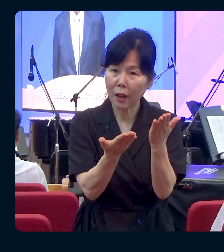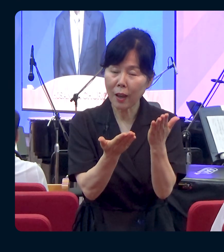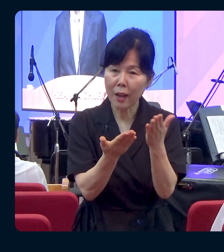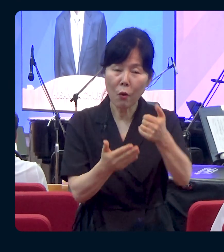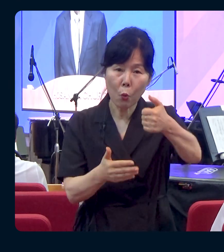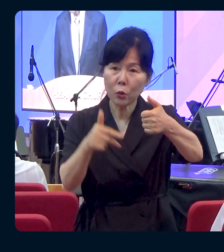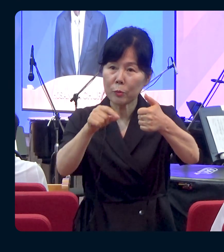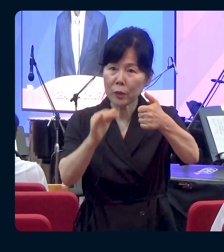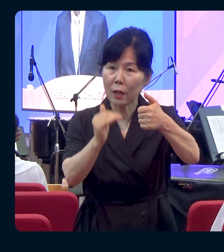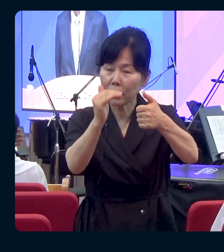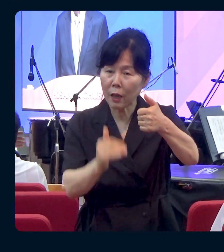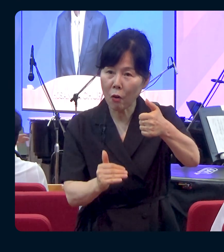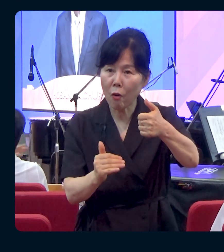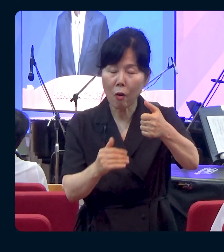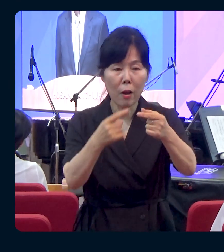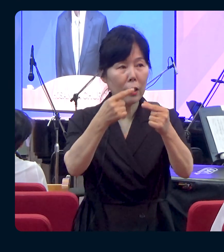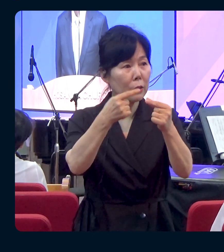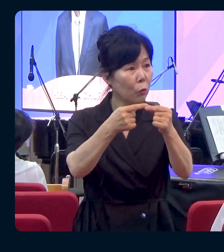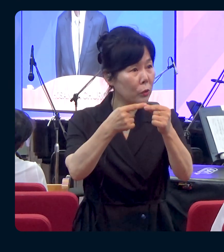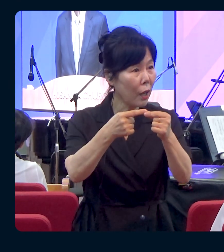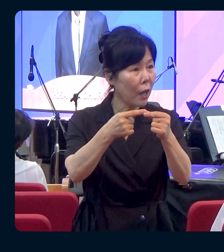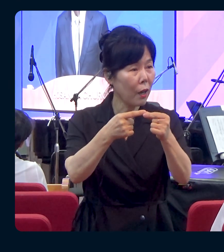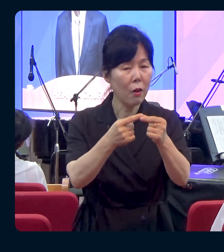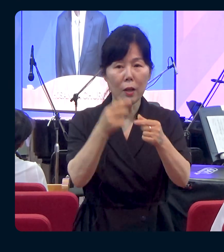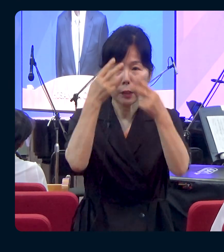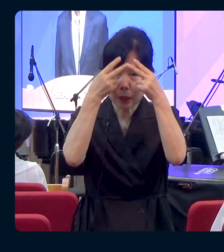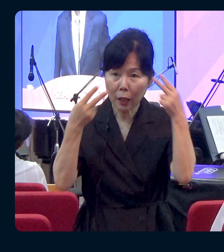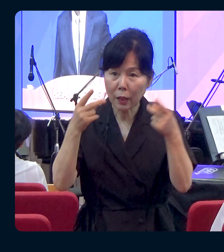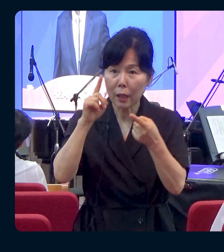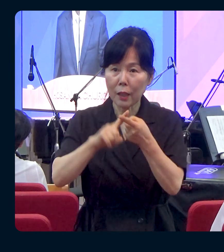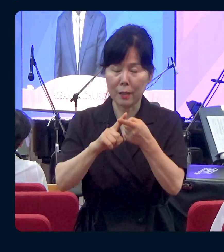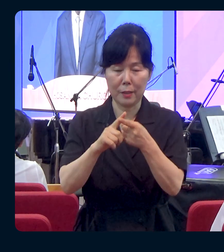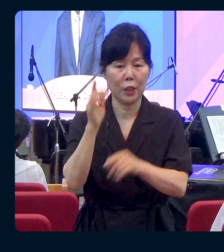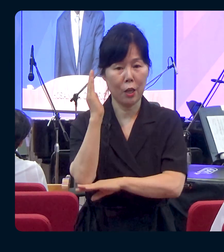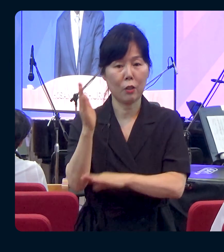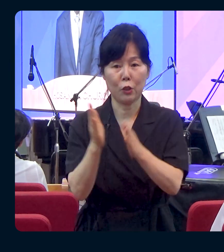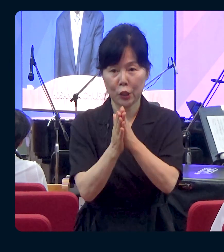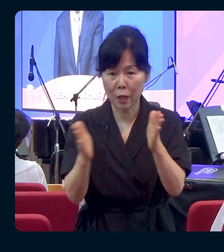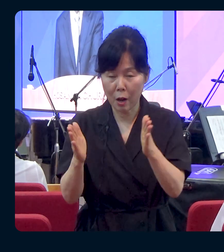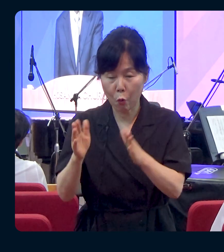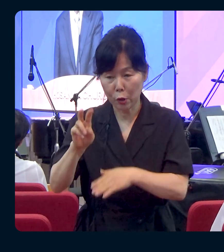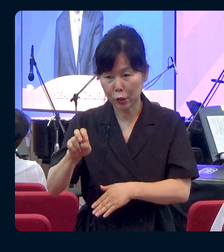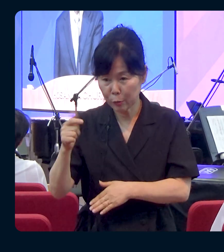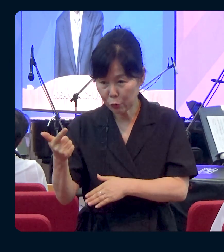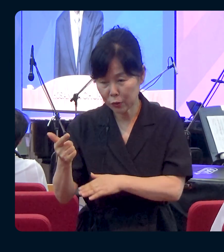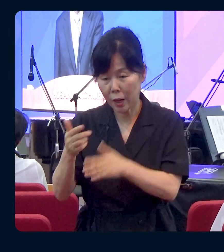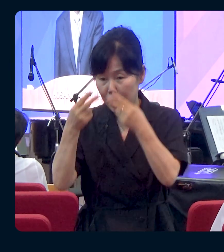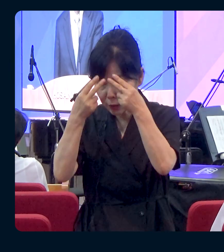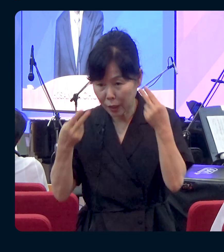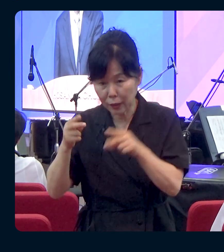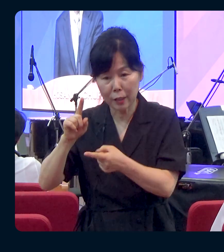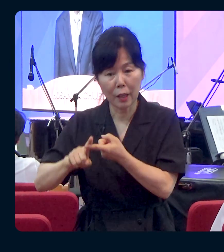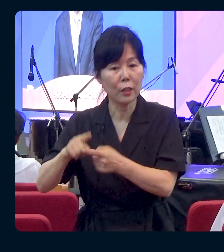마지막을 장례식 이야기로 시작해서 장례식 이야기로 마감을 하고 있을까요?